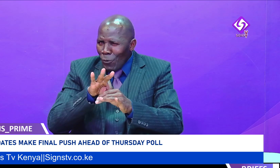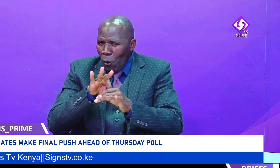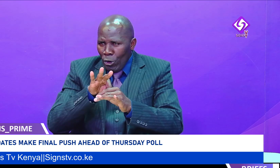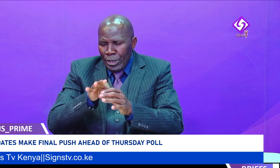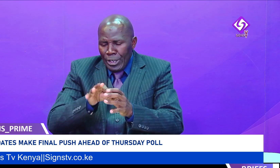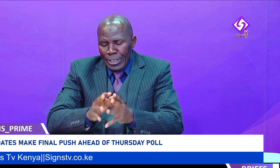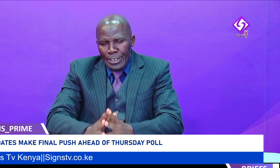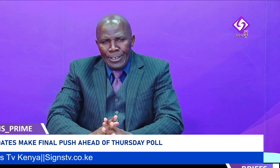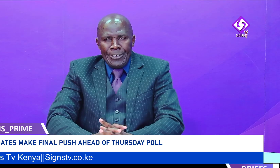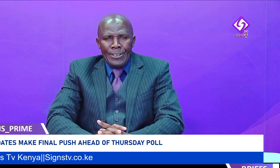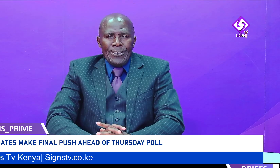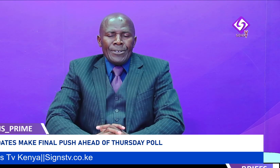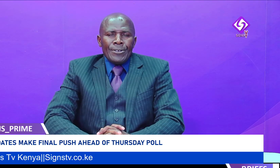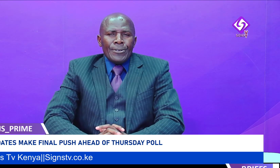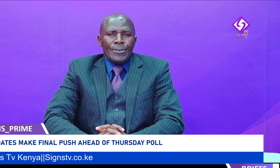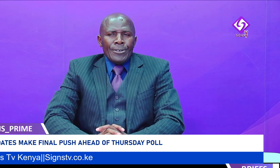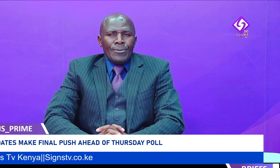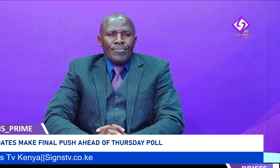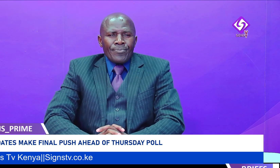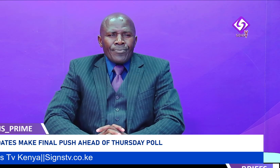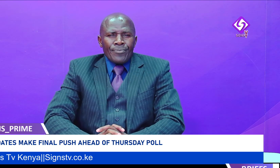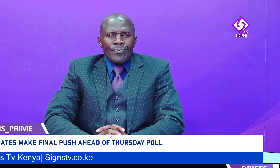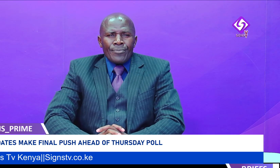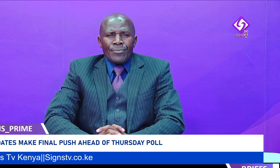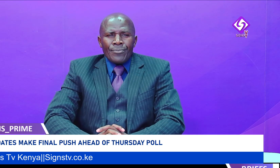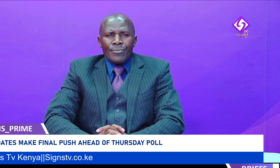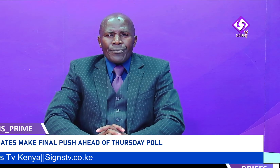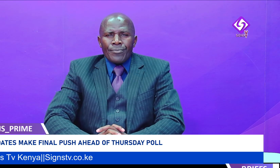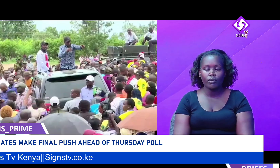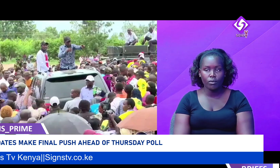last-minute messages to sway undecided voters.